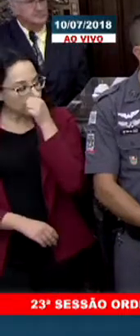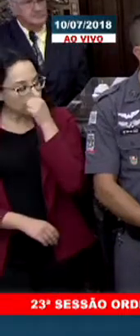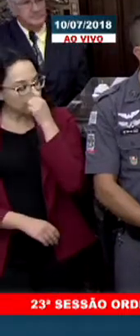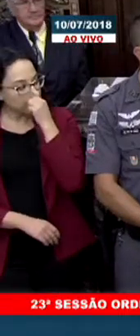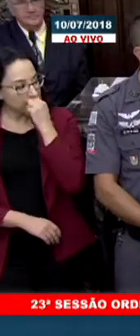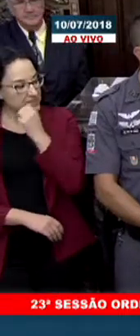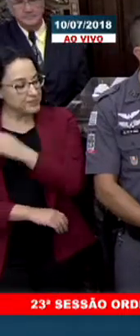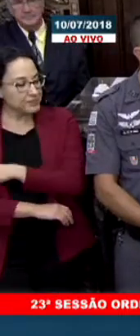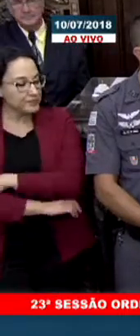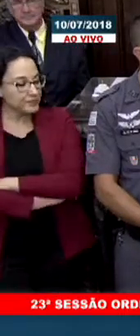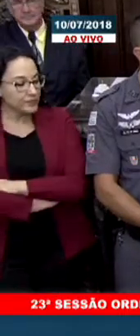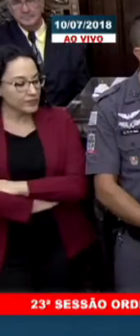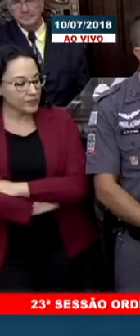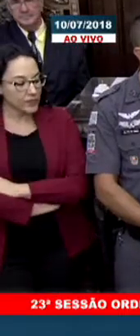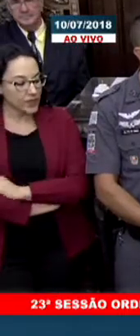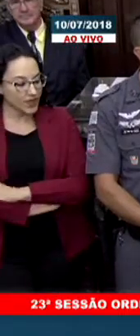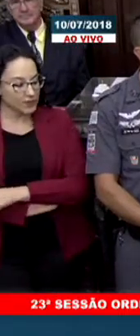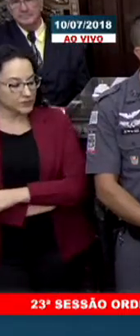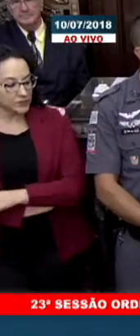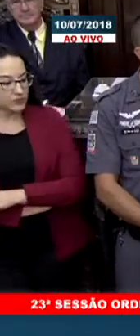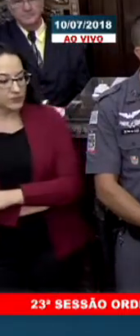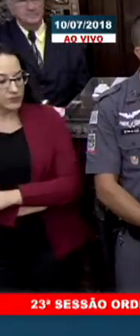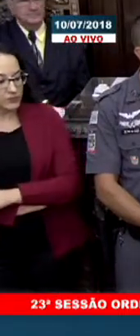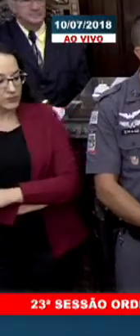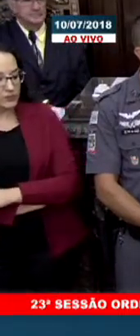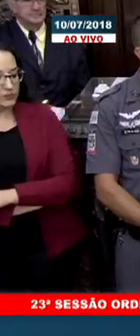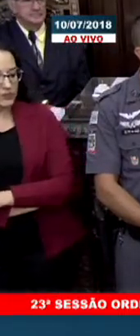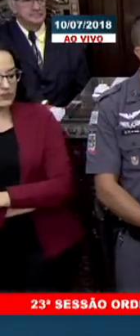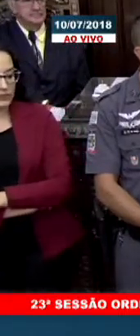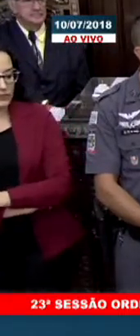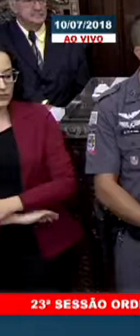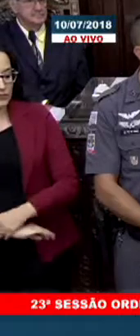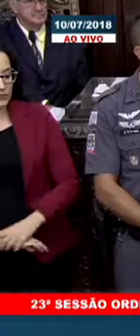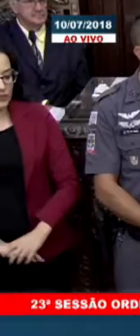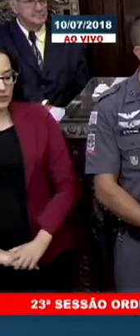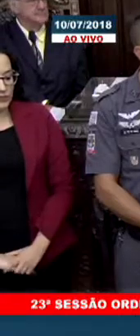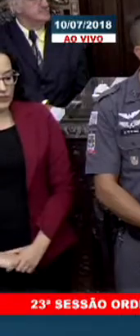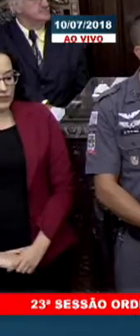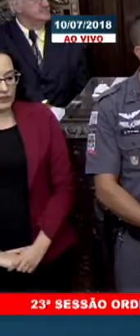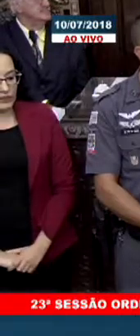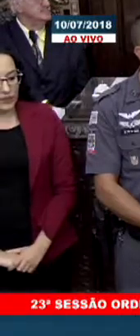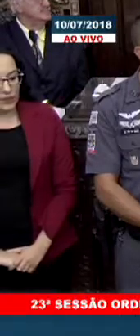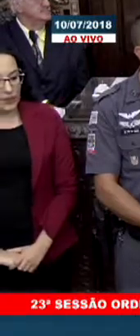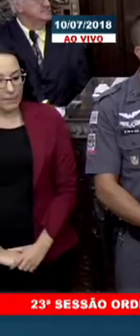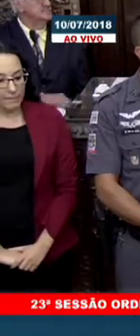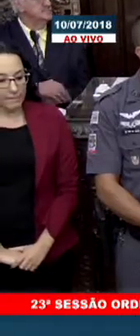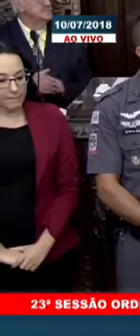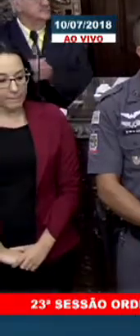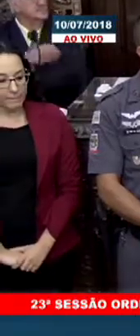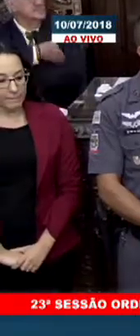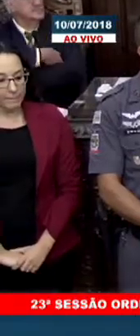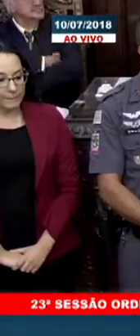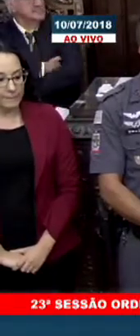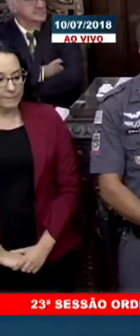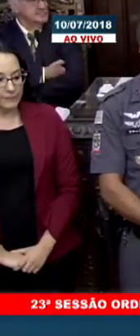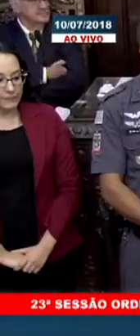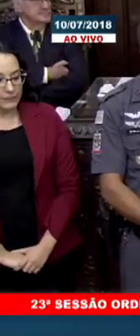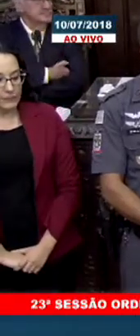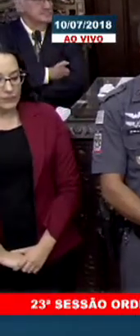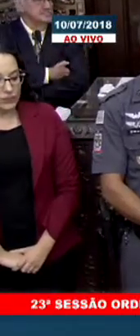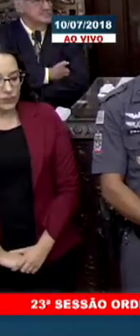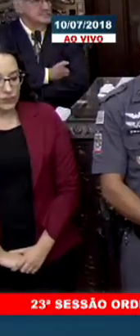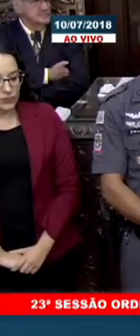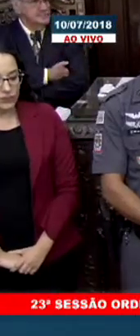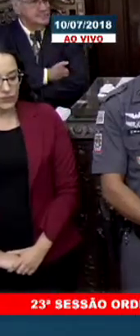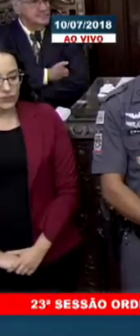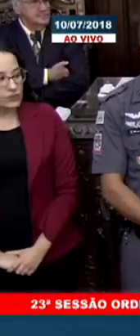os municípios, 24 horas por dia, em razão da Polícia Militar, em razão do nosso regime de trabalho. Quando